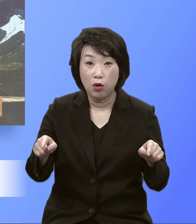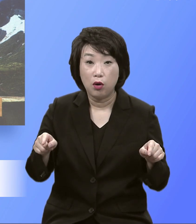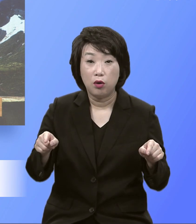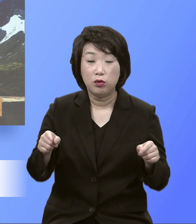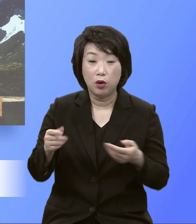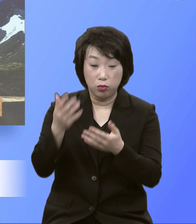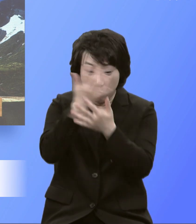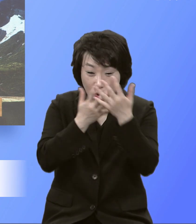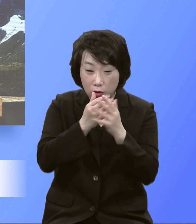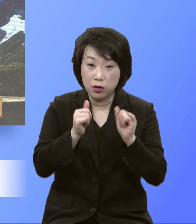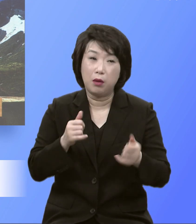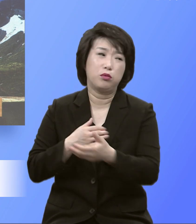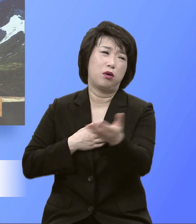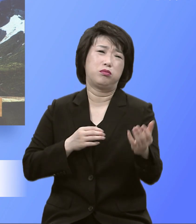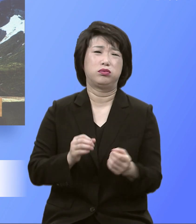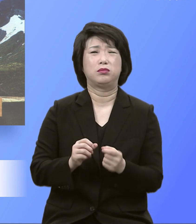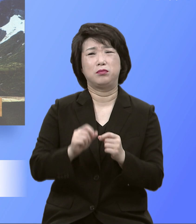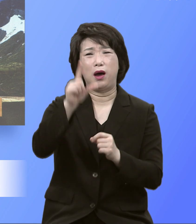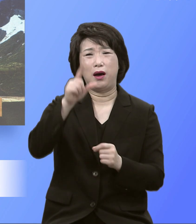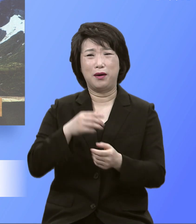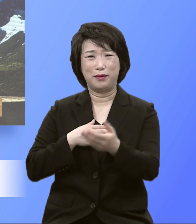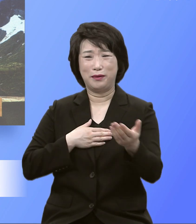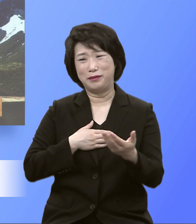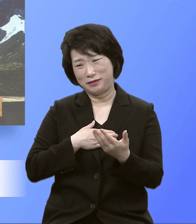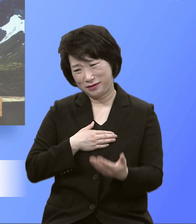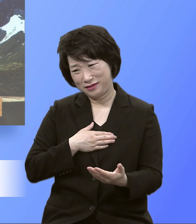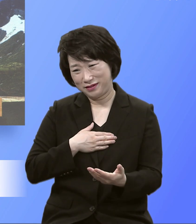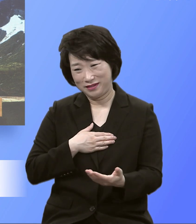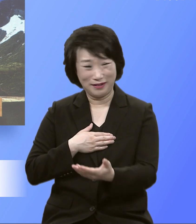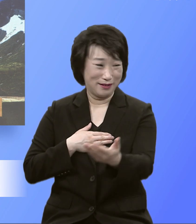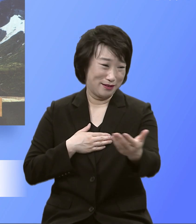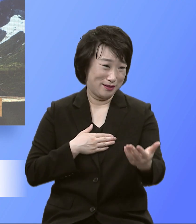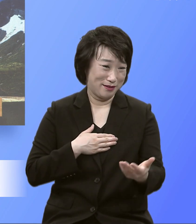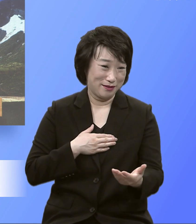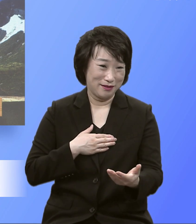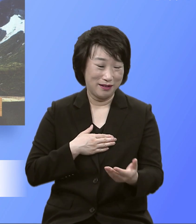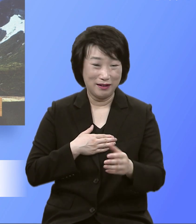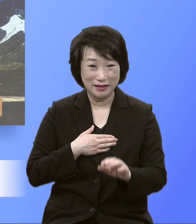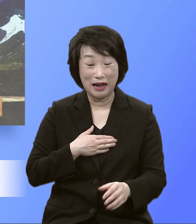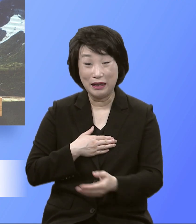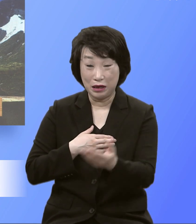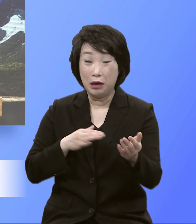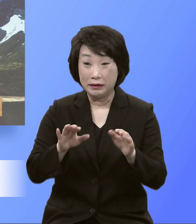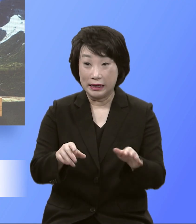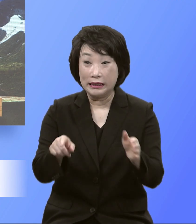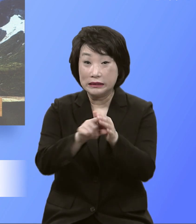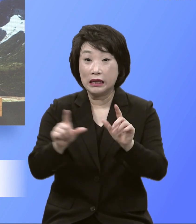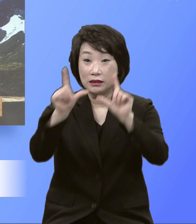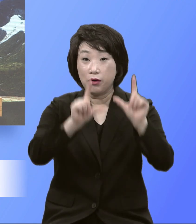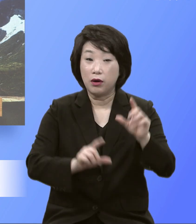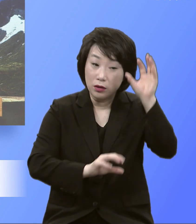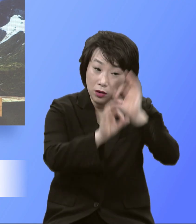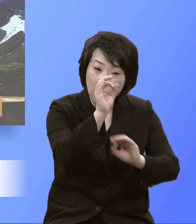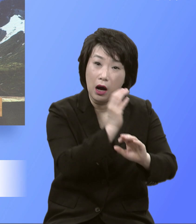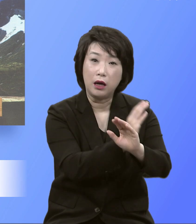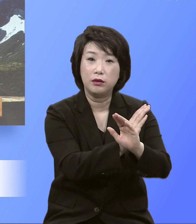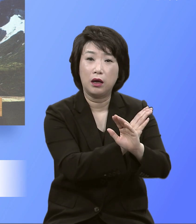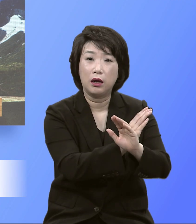분별이 안 되는 사람이 얼마나 많으냐 그 말이에요. 여기 여러분, 신앙생활은 실수하면